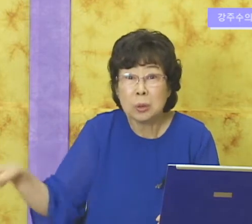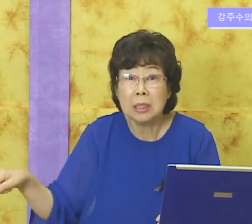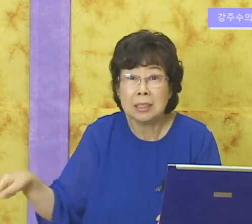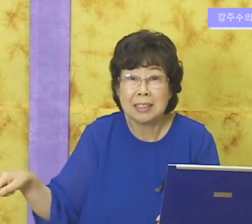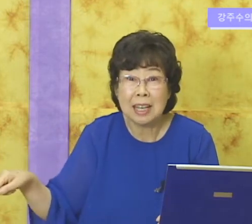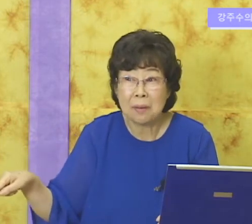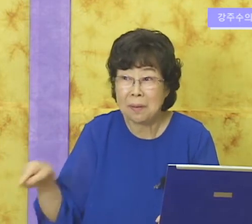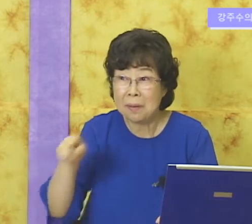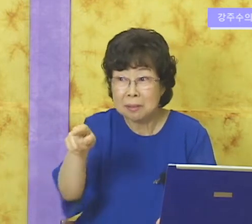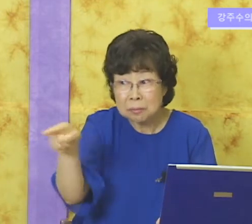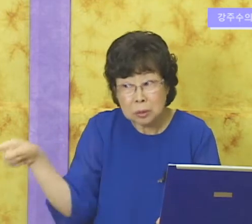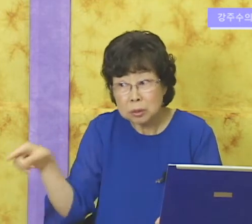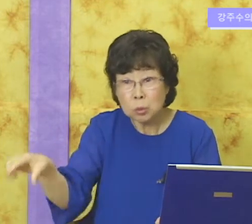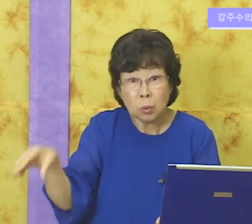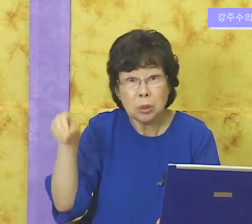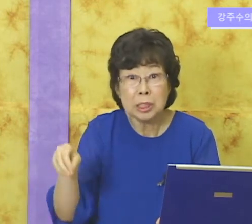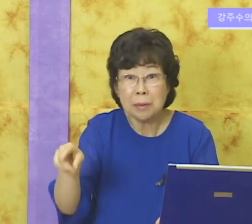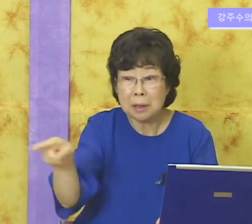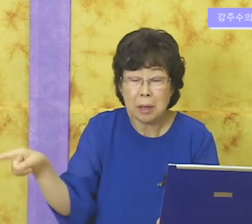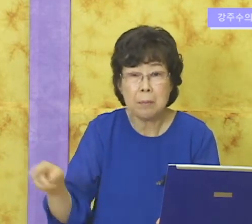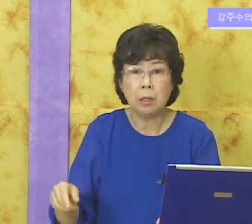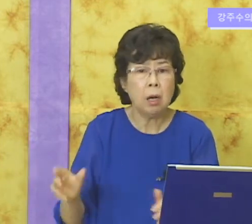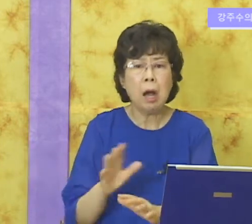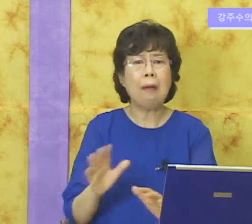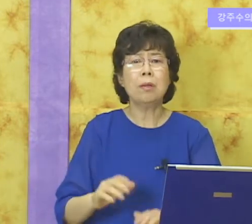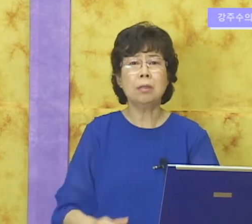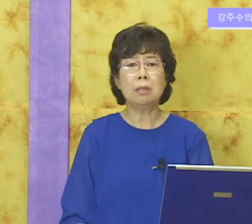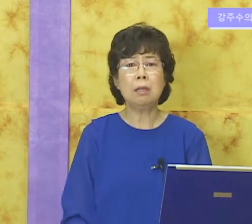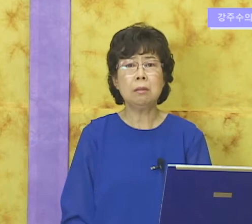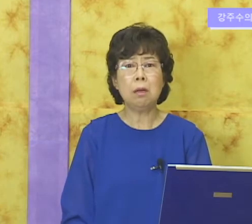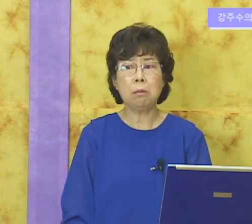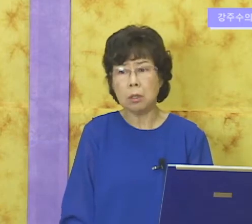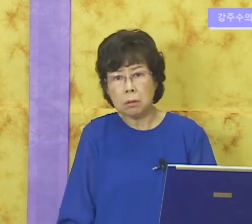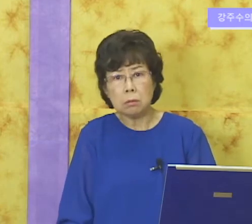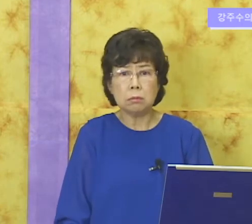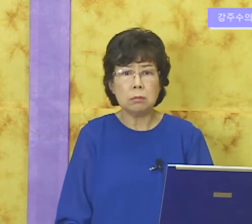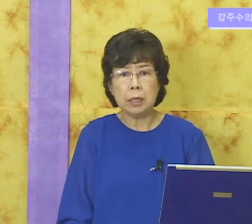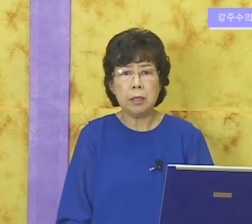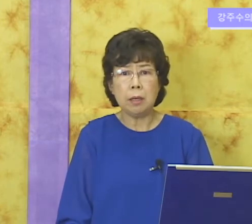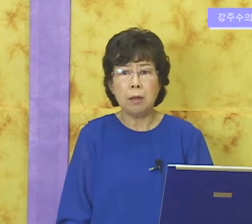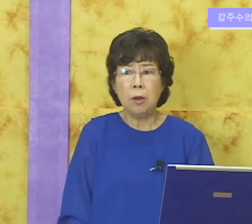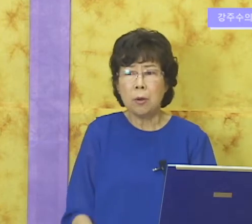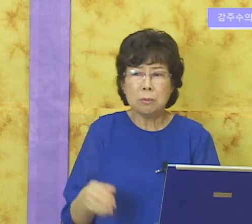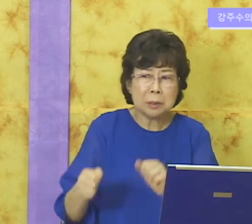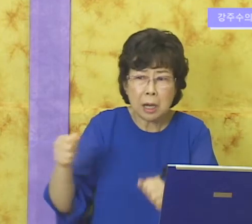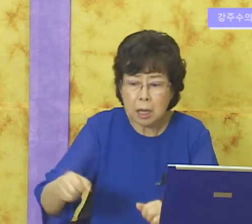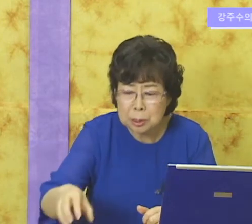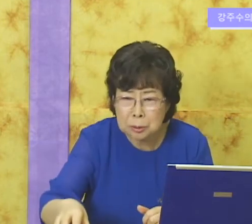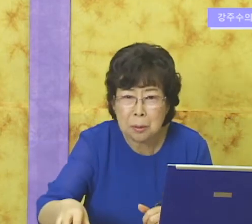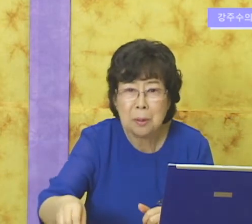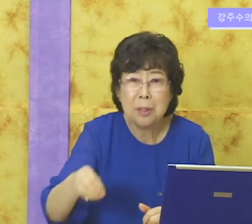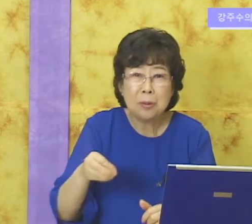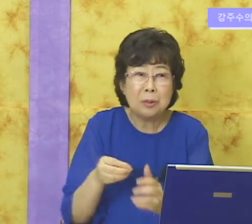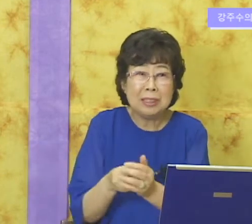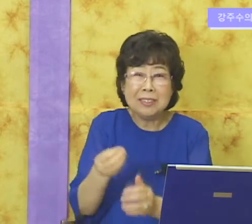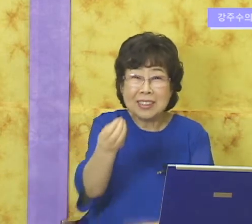동전 떨어졌다고 돈 집으라고 하면 안 떨어졌다는 거예요. 자기는 아니래. 그러면서 제가 가가지고 동전